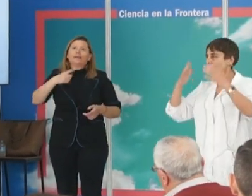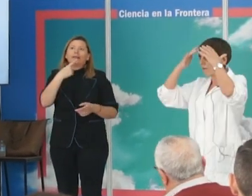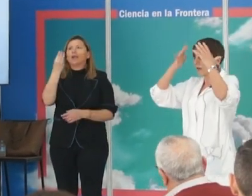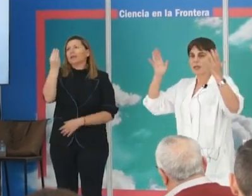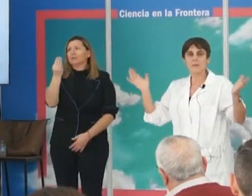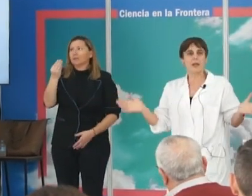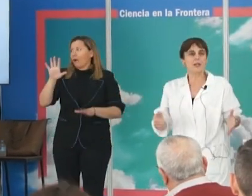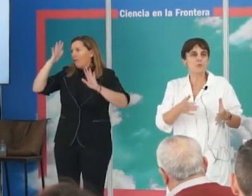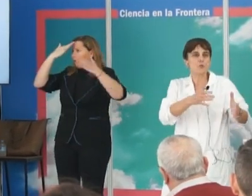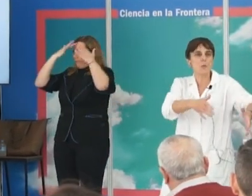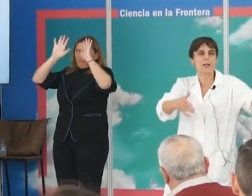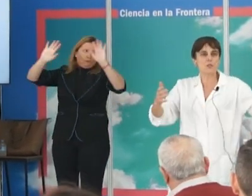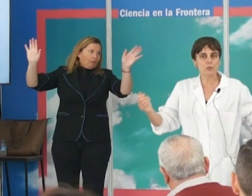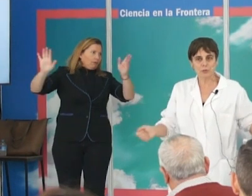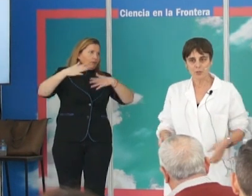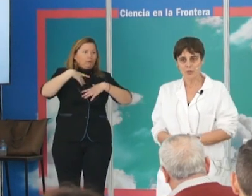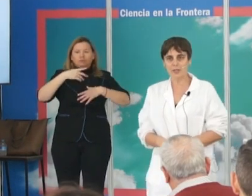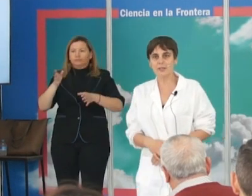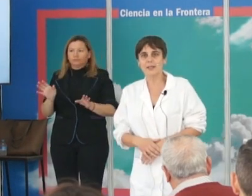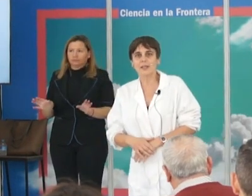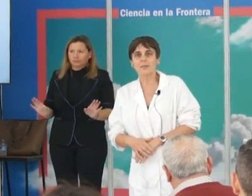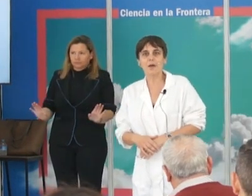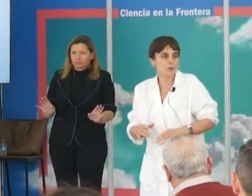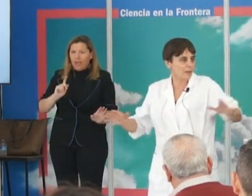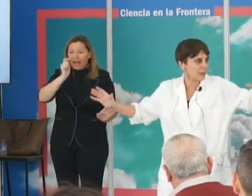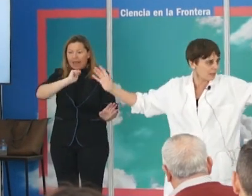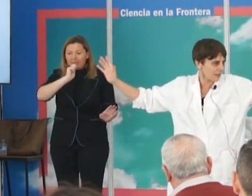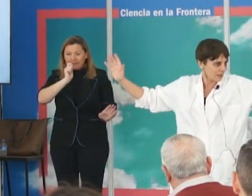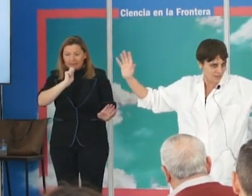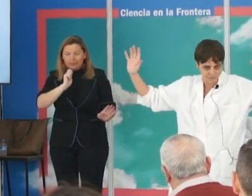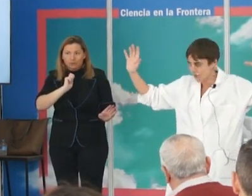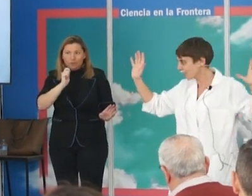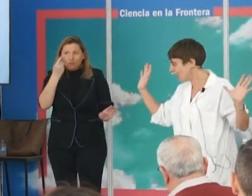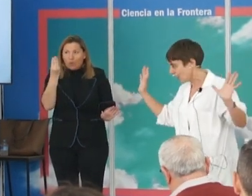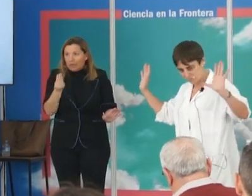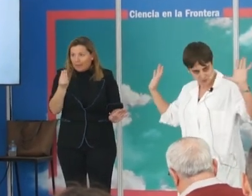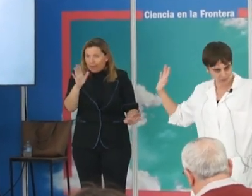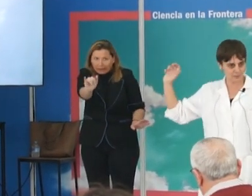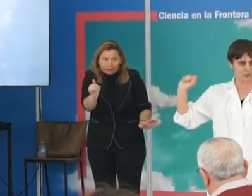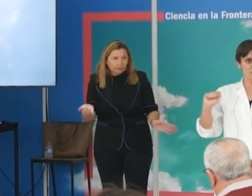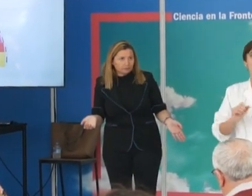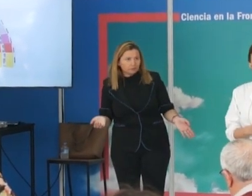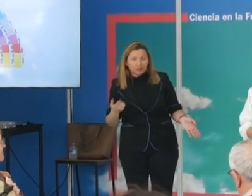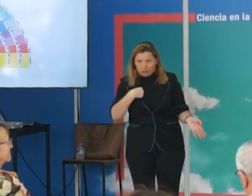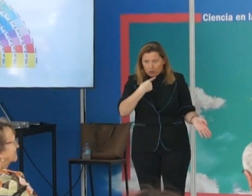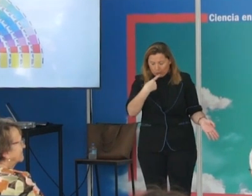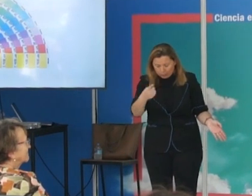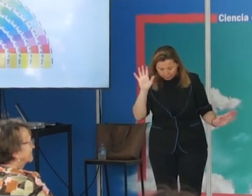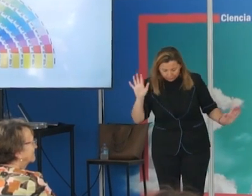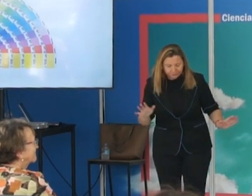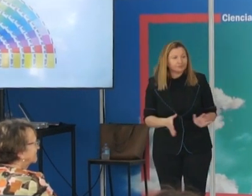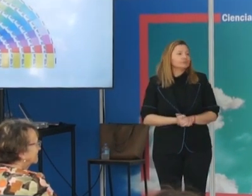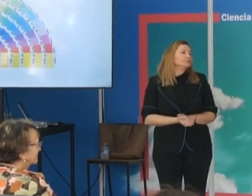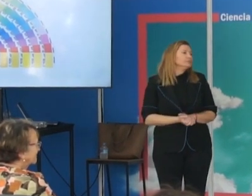química, química, la química, un chupachú, tiene química, afortunadamente, viva la química, como digo yo.